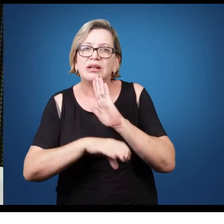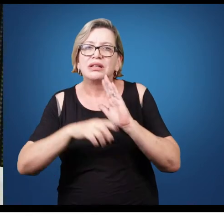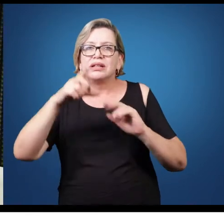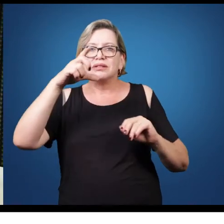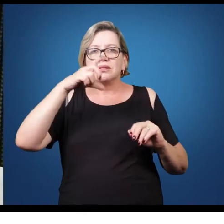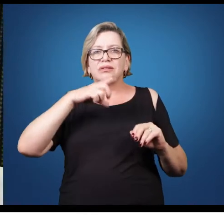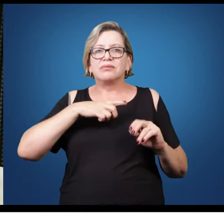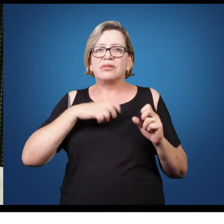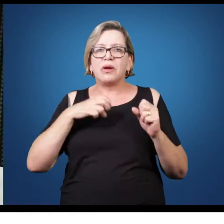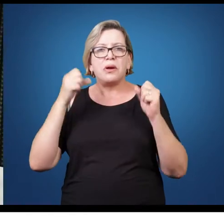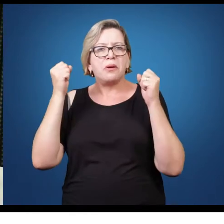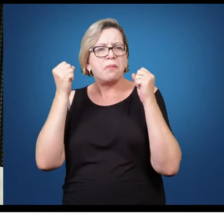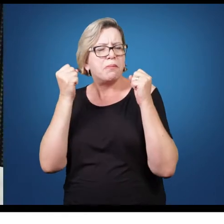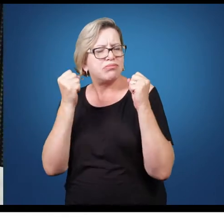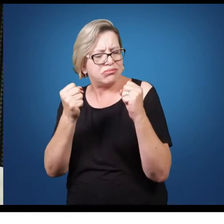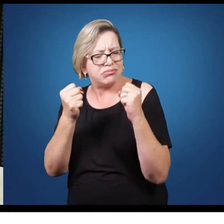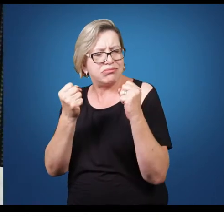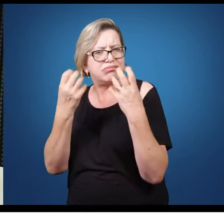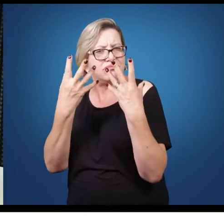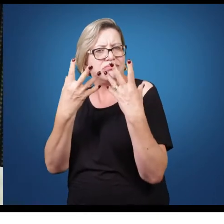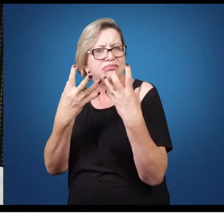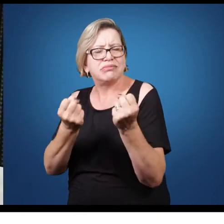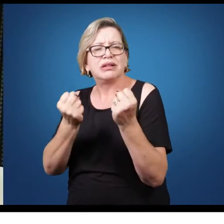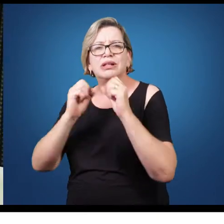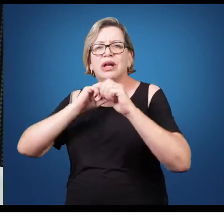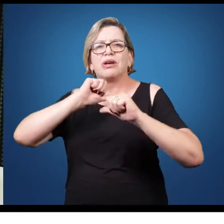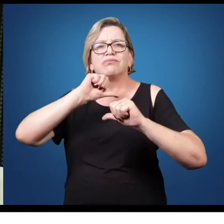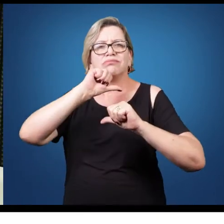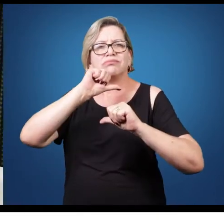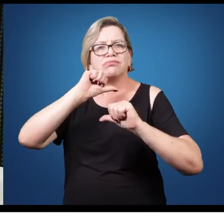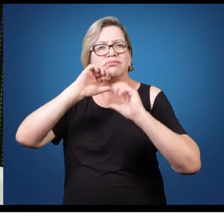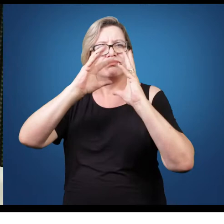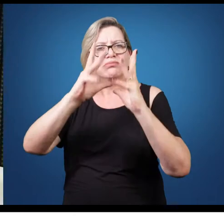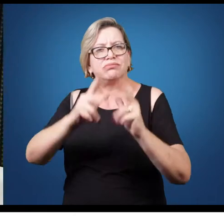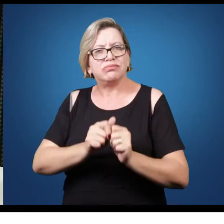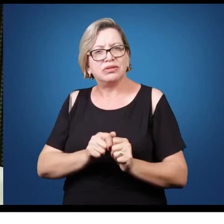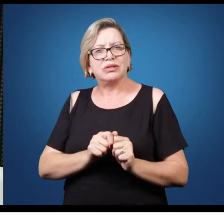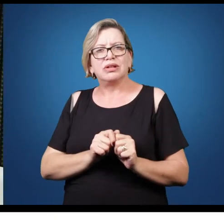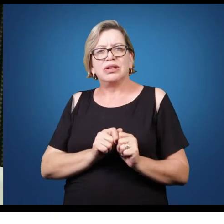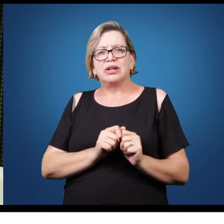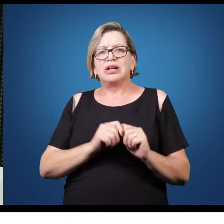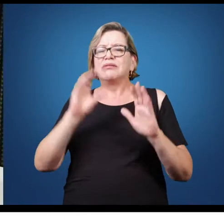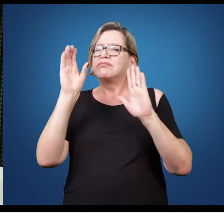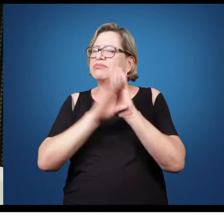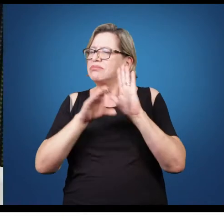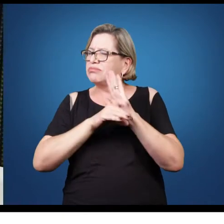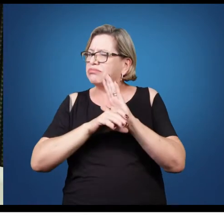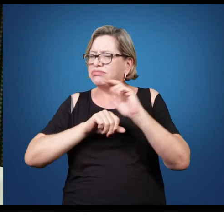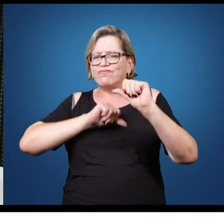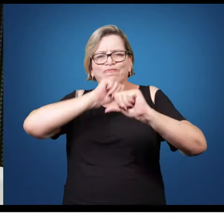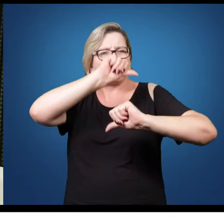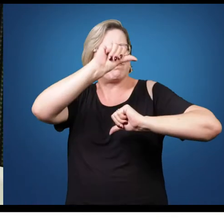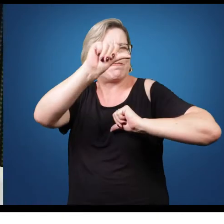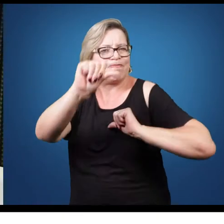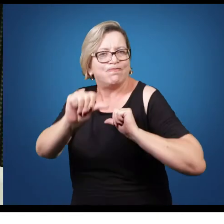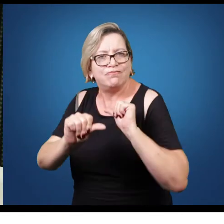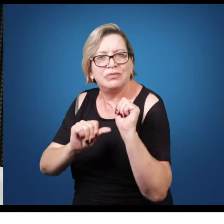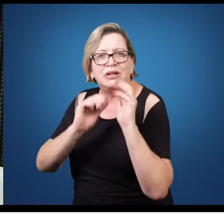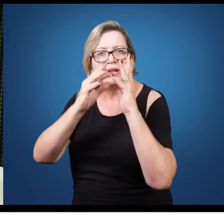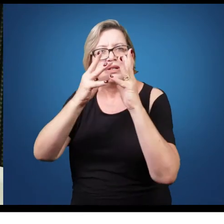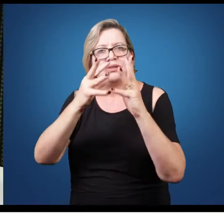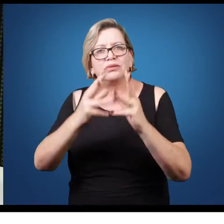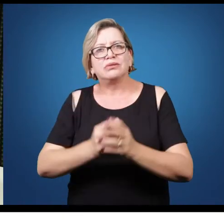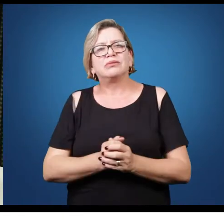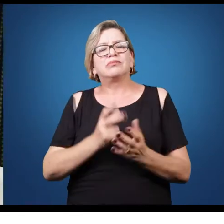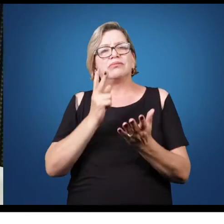uma capacidade de abraçar tudo transforma tudo em bruto é de alguma maneira ele consegue sempre está